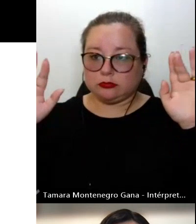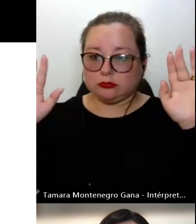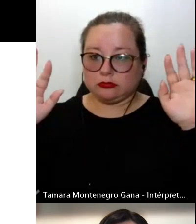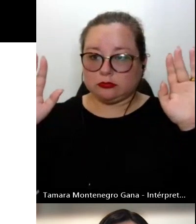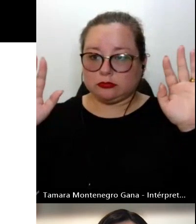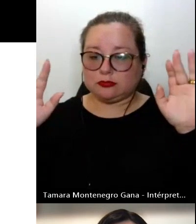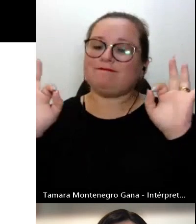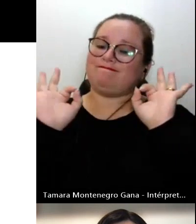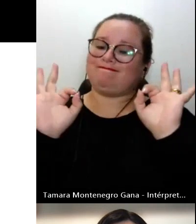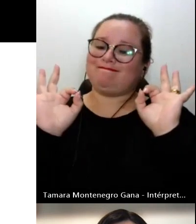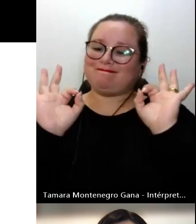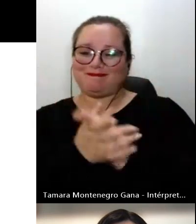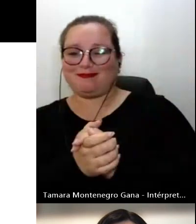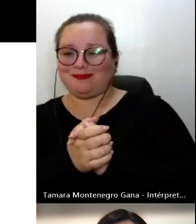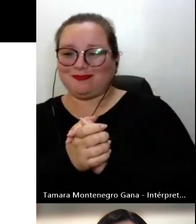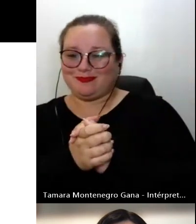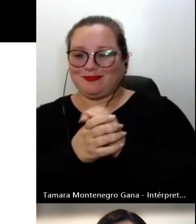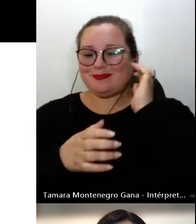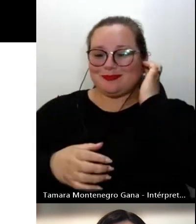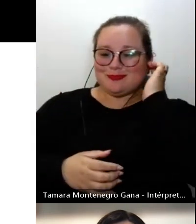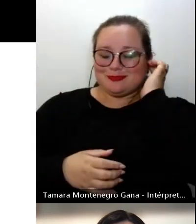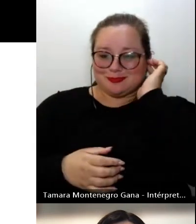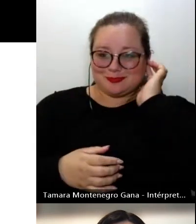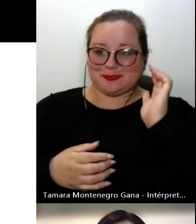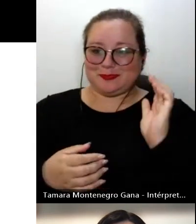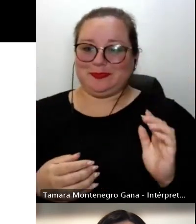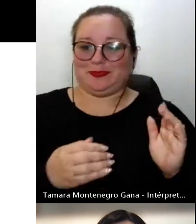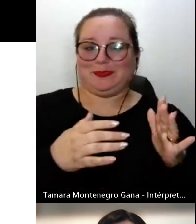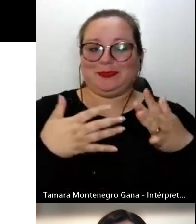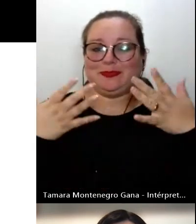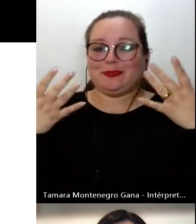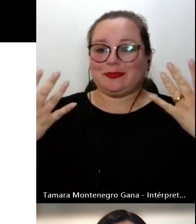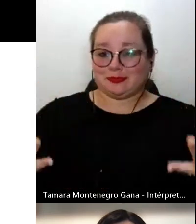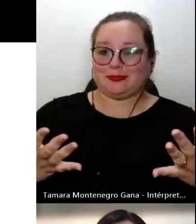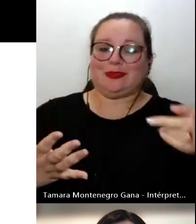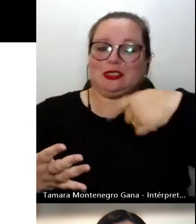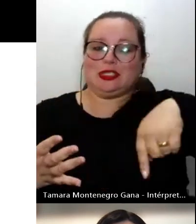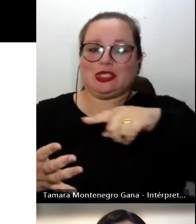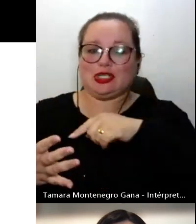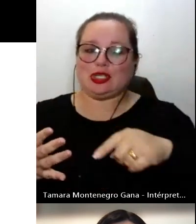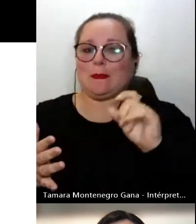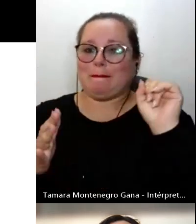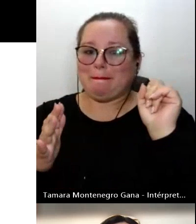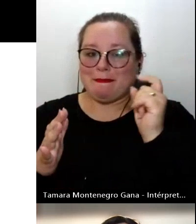Ahora sí, ahora sí, ahora sí. Entonces, los principios a la base y dale nomás.